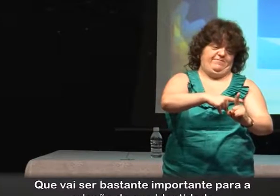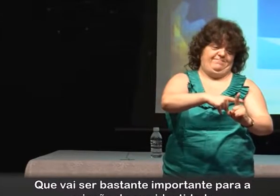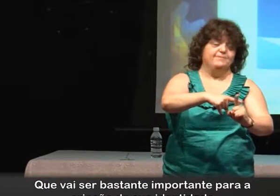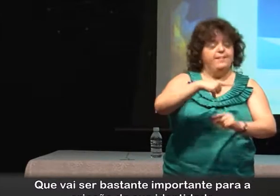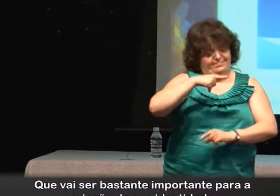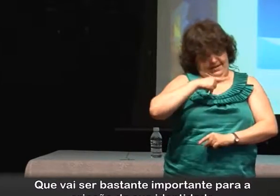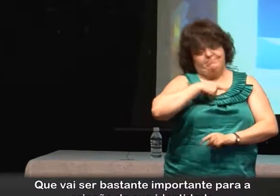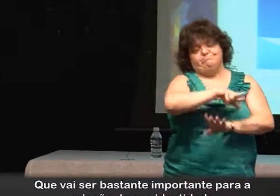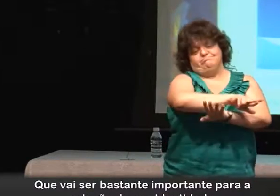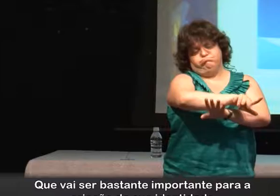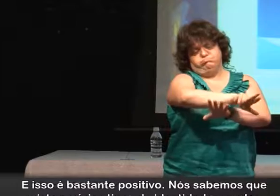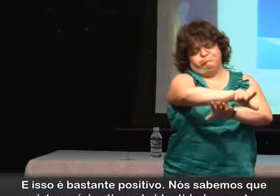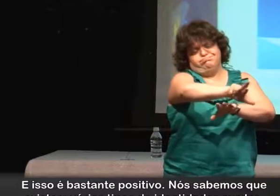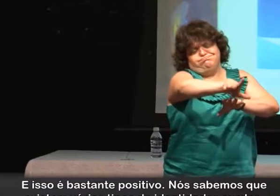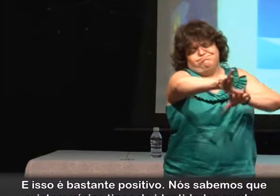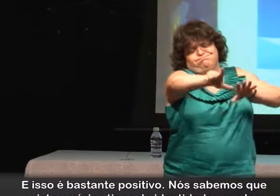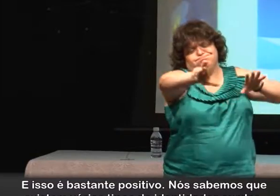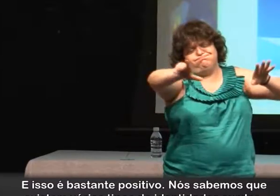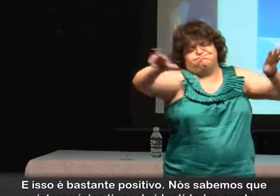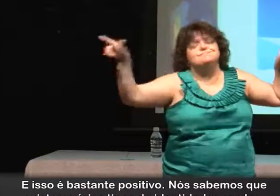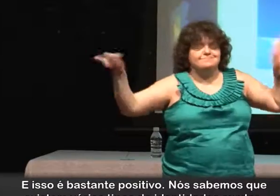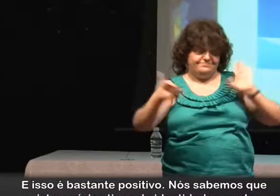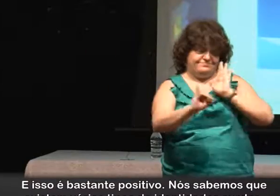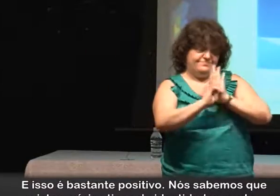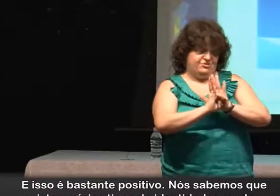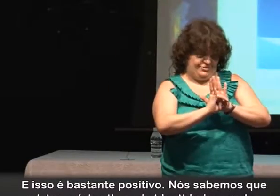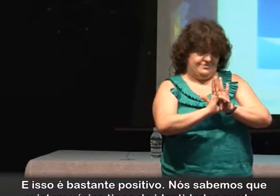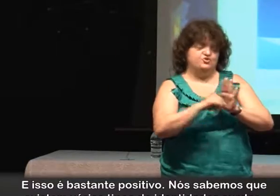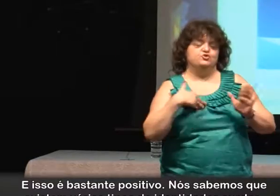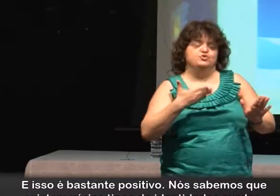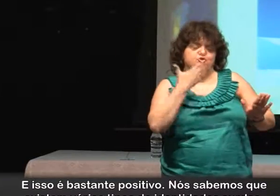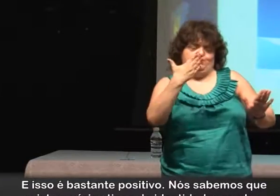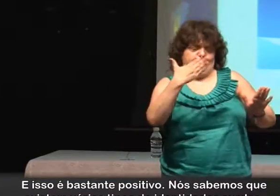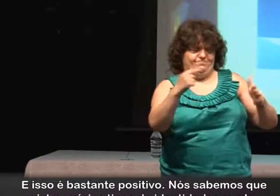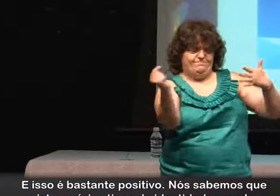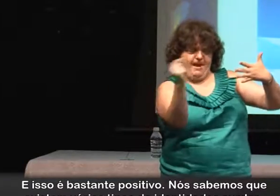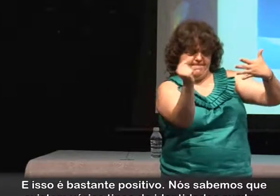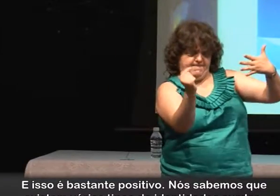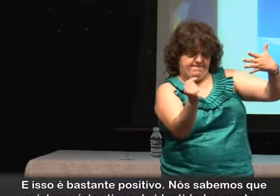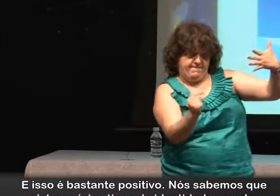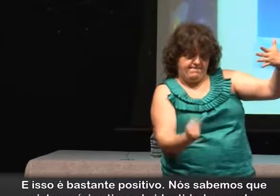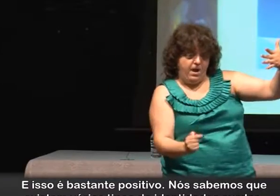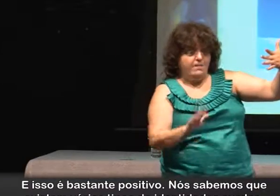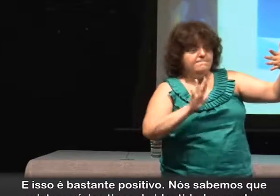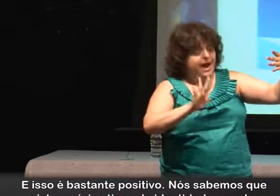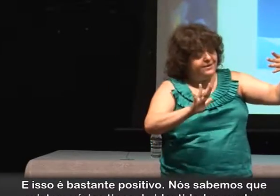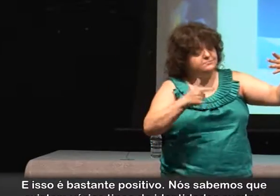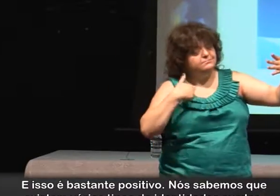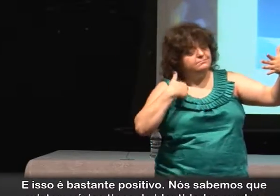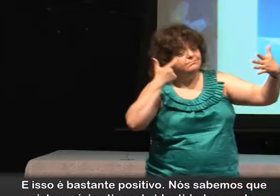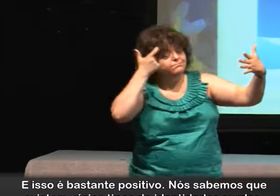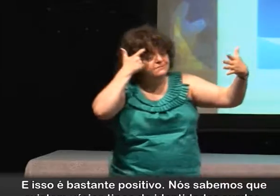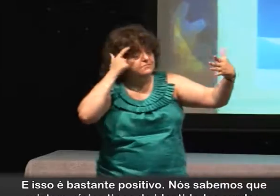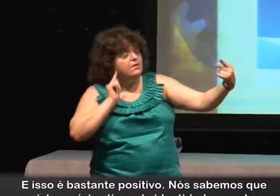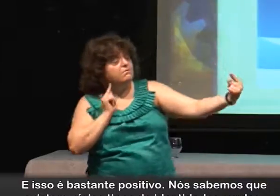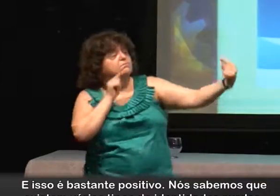sua identidade. E isso é bastante positivo, né? Nós sabemos que existem vários tipos de identidades